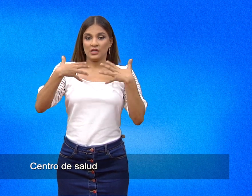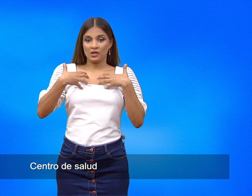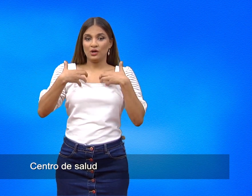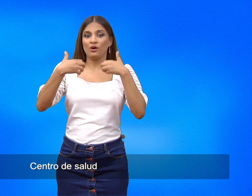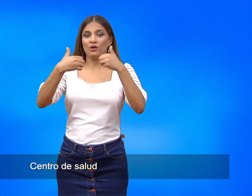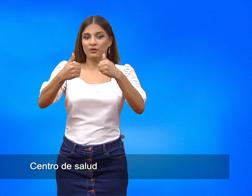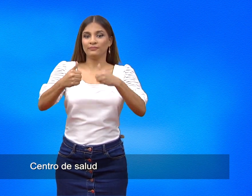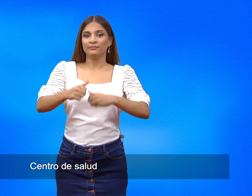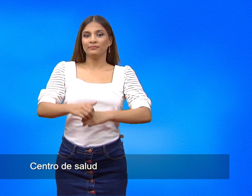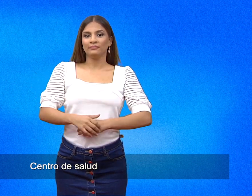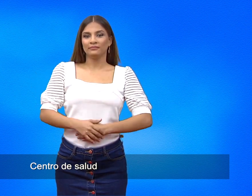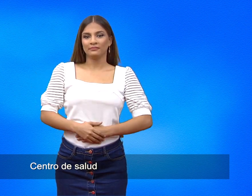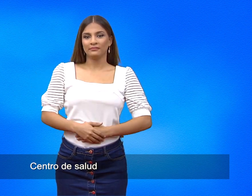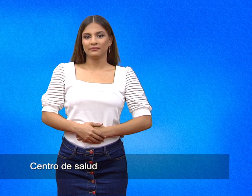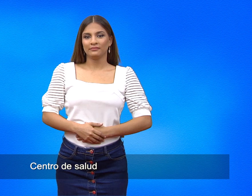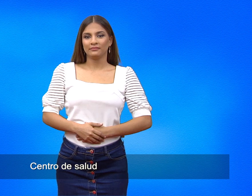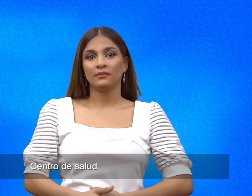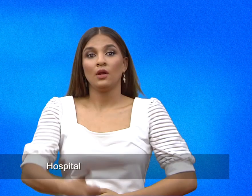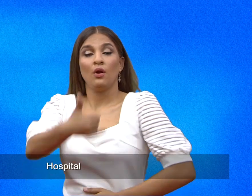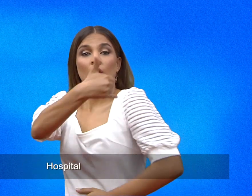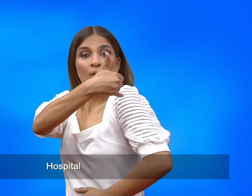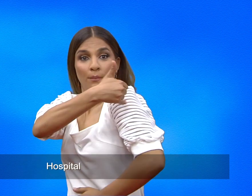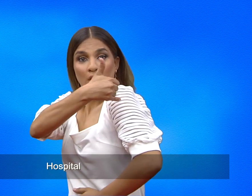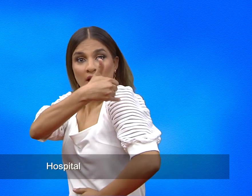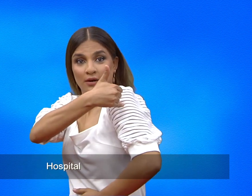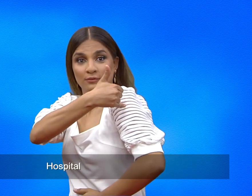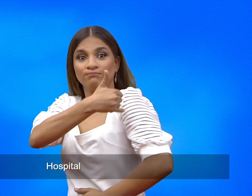centro de salud hospital